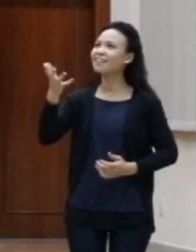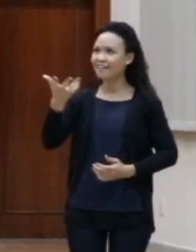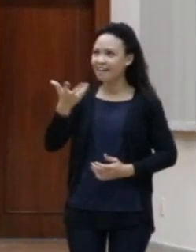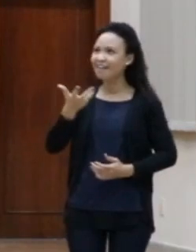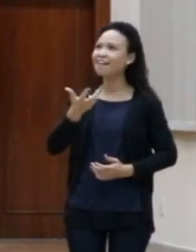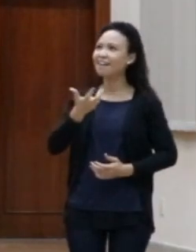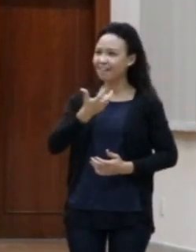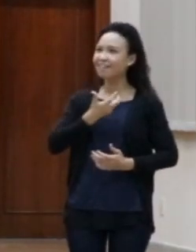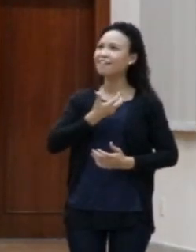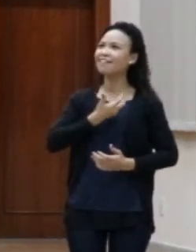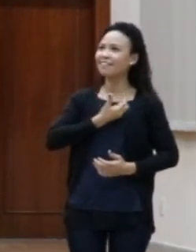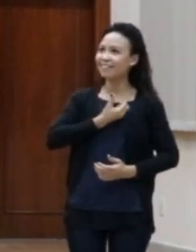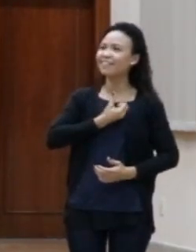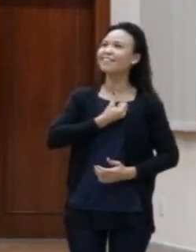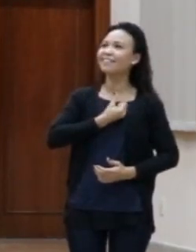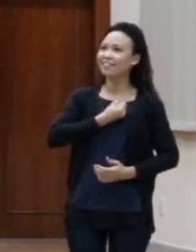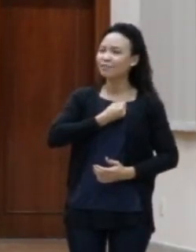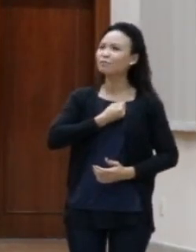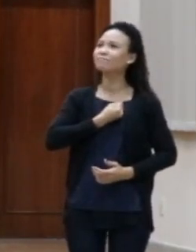salvação.